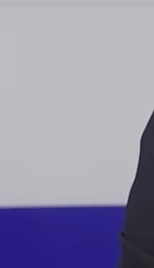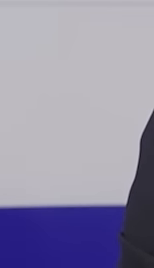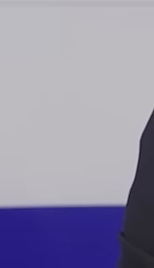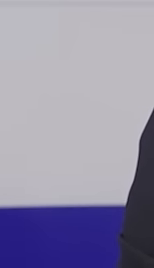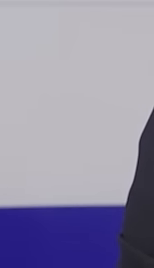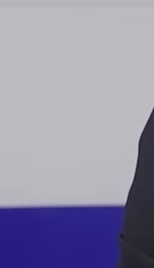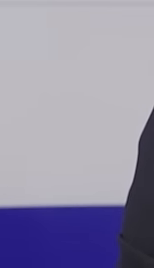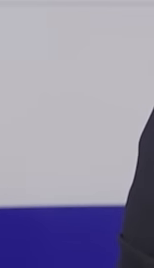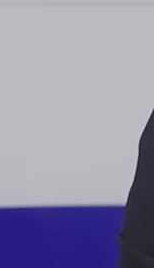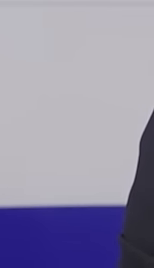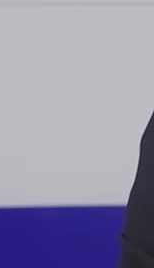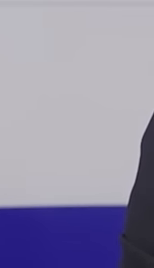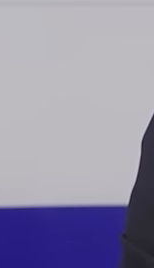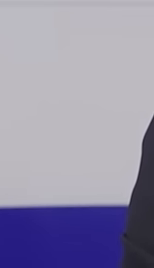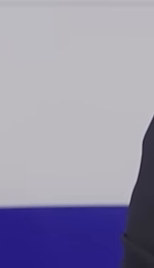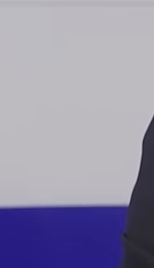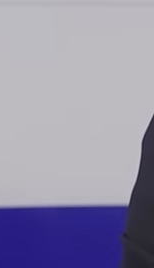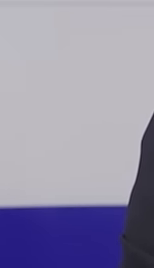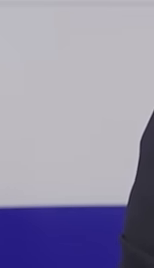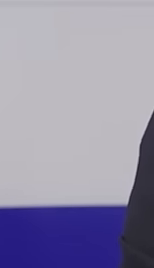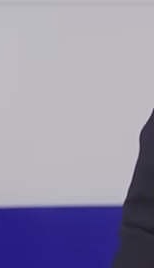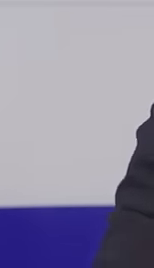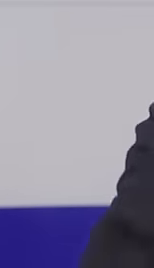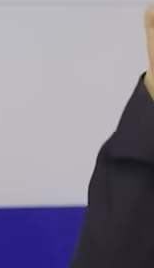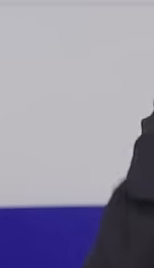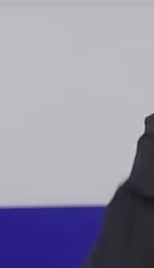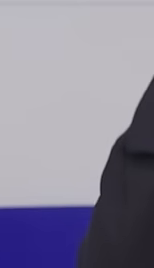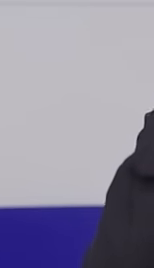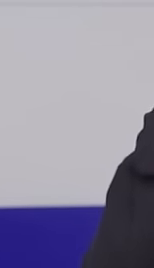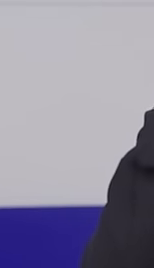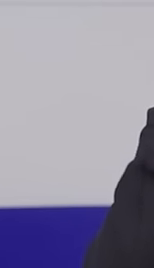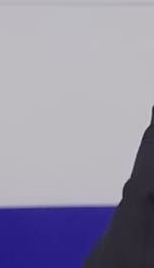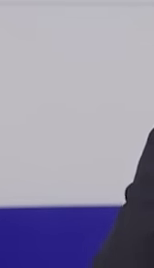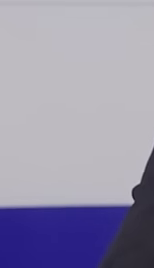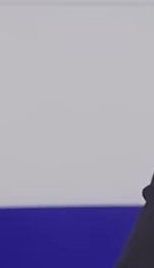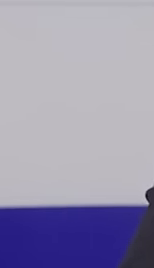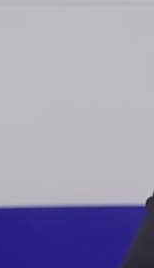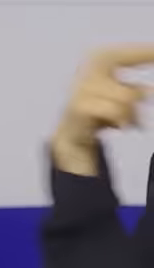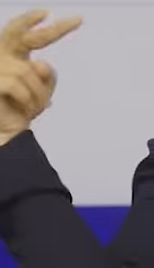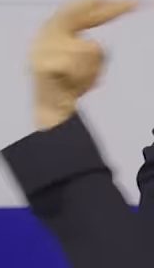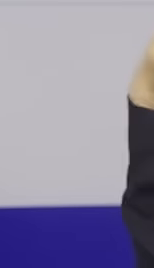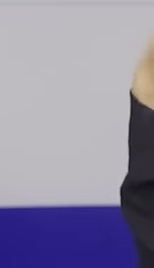어느 쪽에서 이 현상과 사물을 보느냐의 차이.